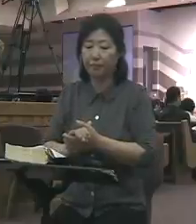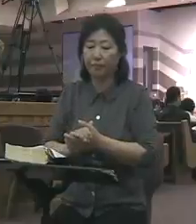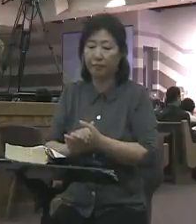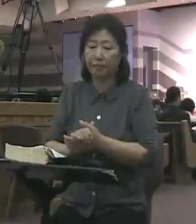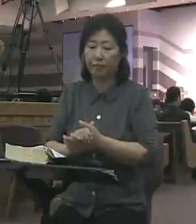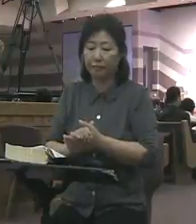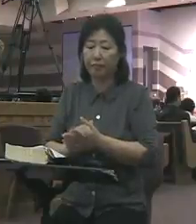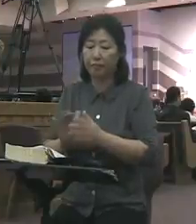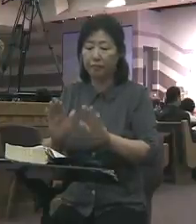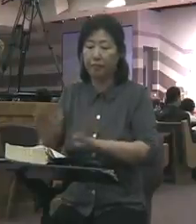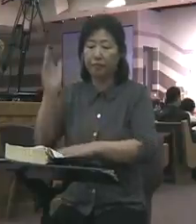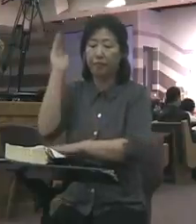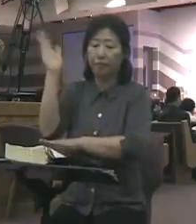오늘 말씀을 새길 수 있어야 합니다.